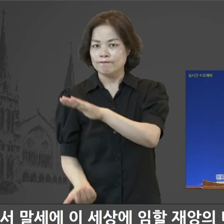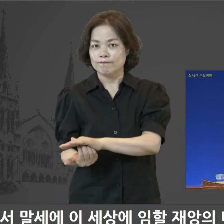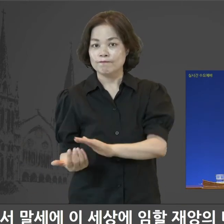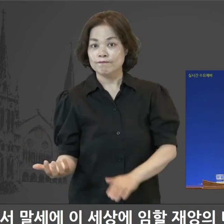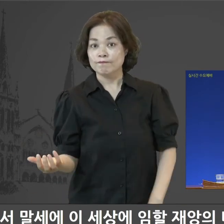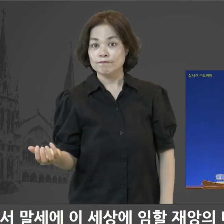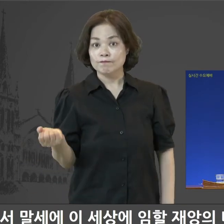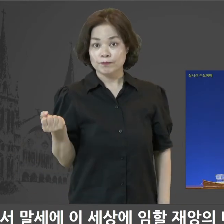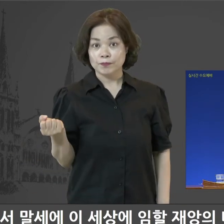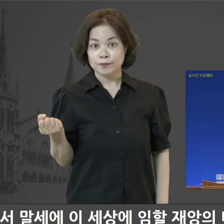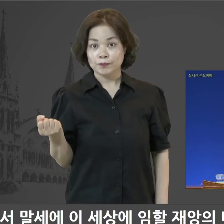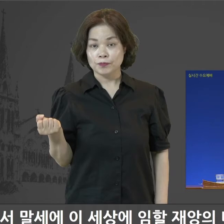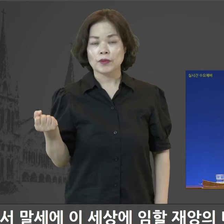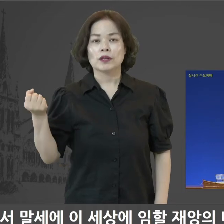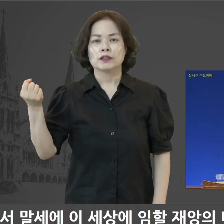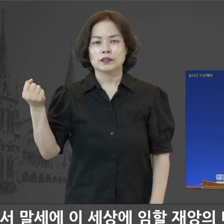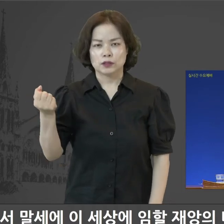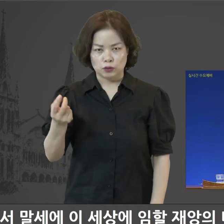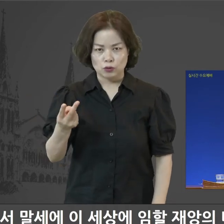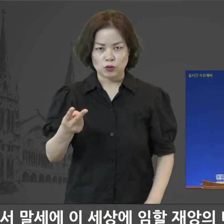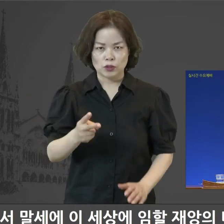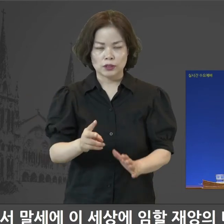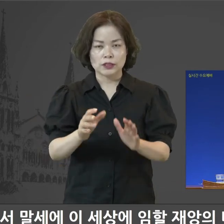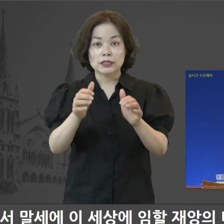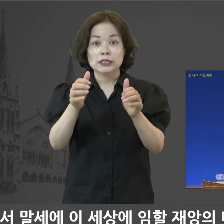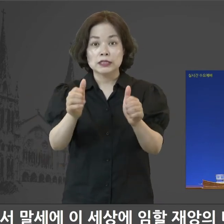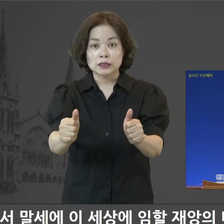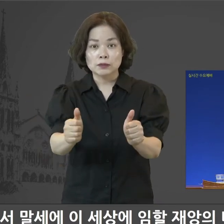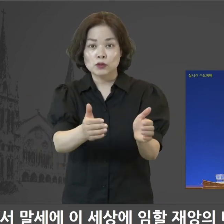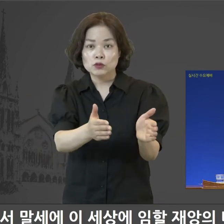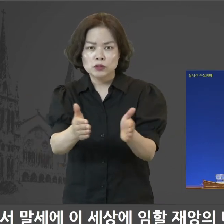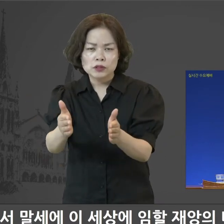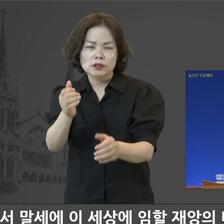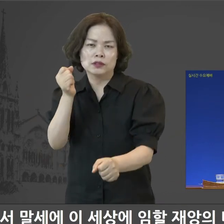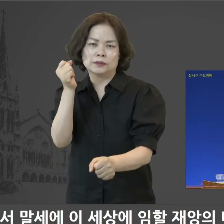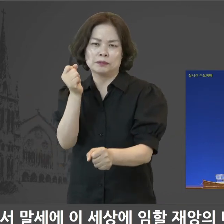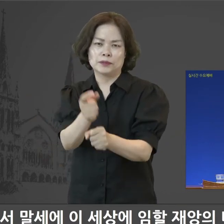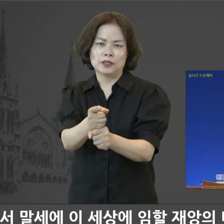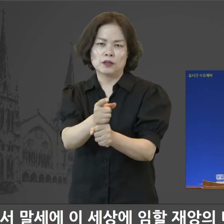것과, 그리고 이 심판의 준비가 이미